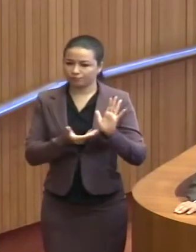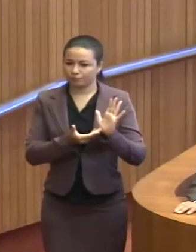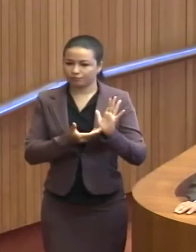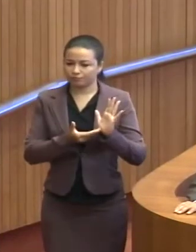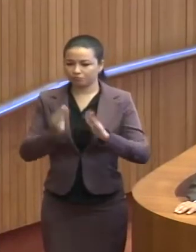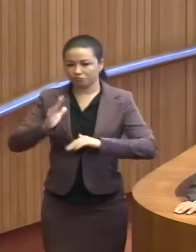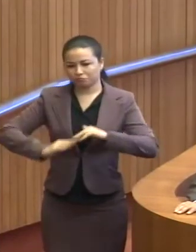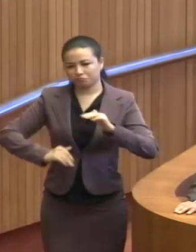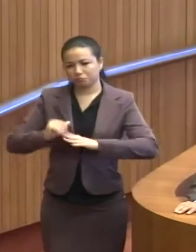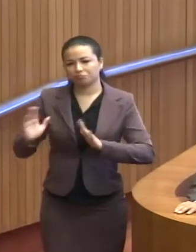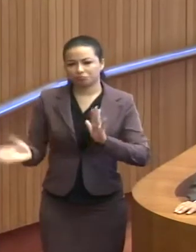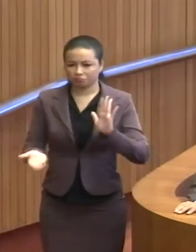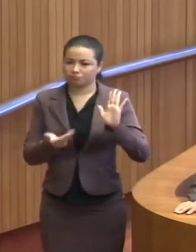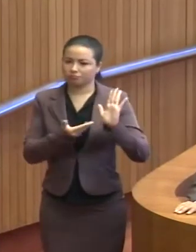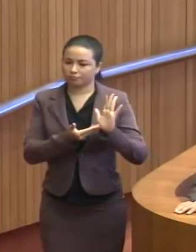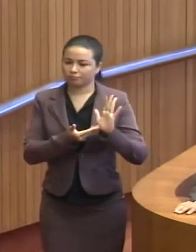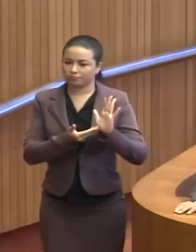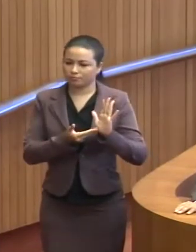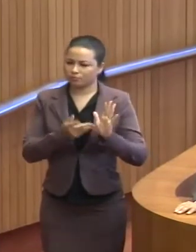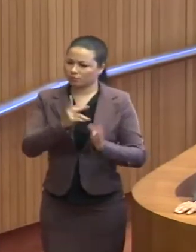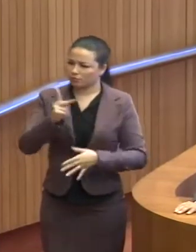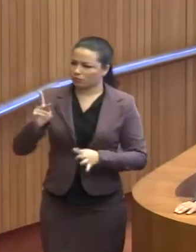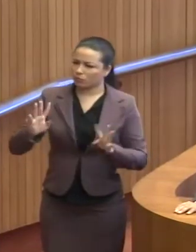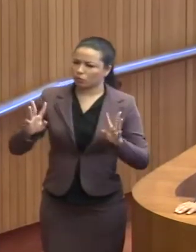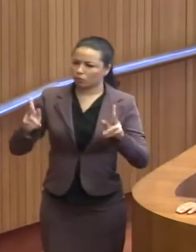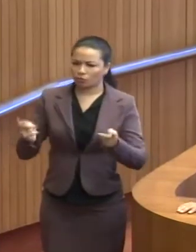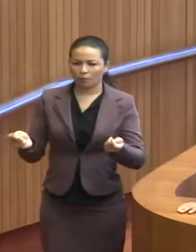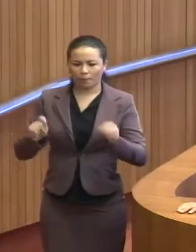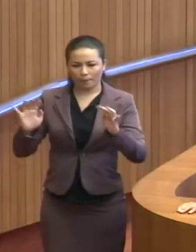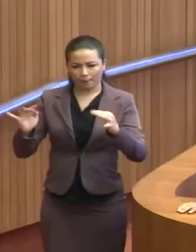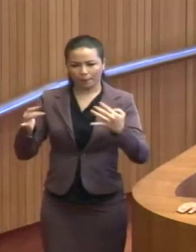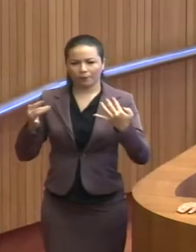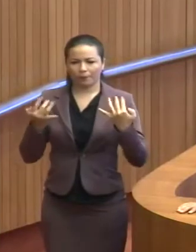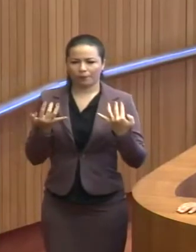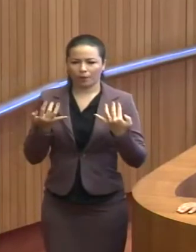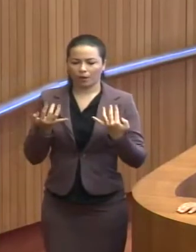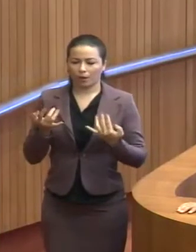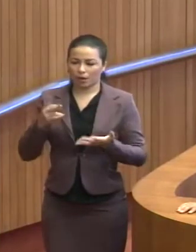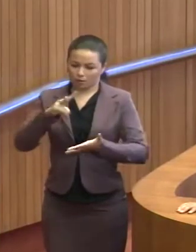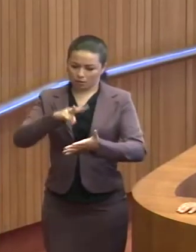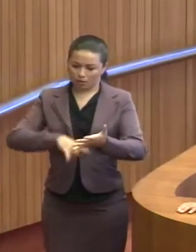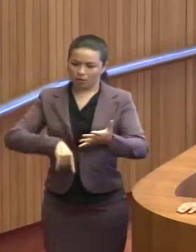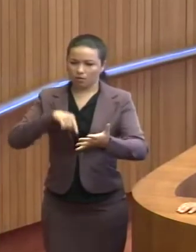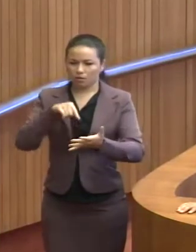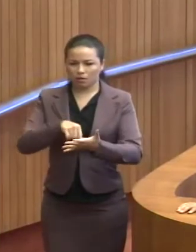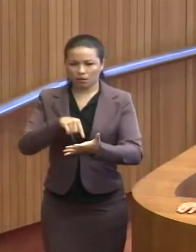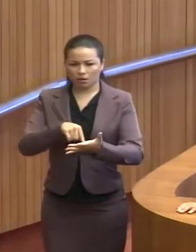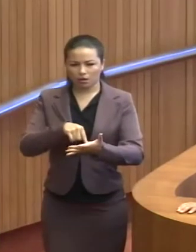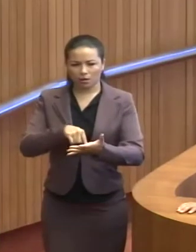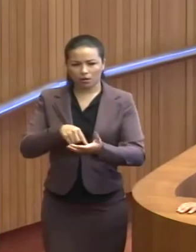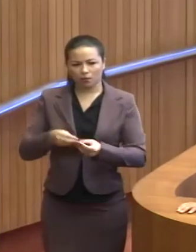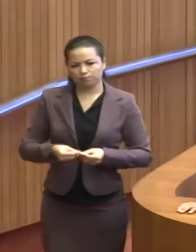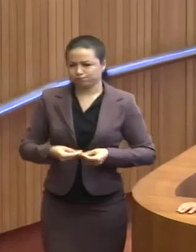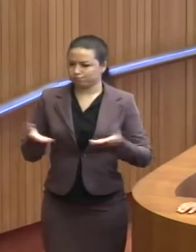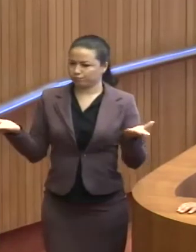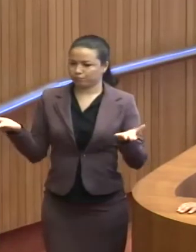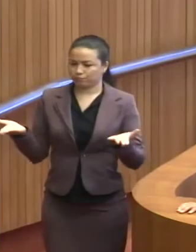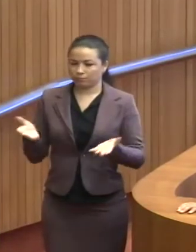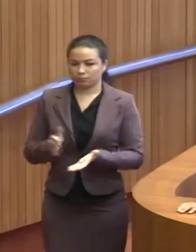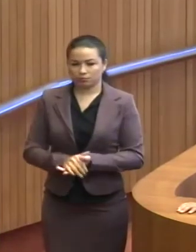nas minhas mãos, para que todos possam ver, possam ler, possam